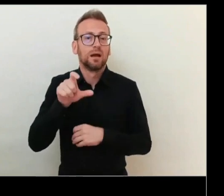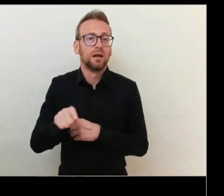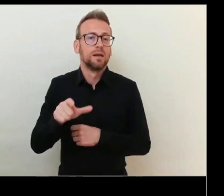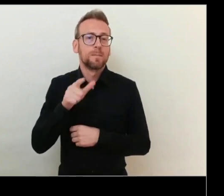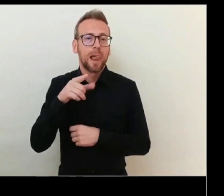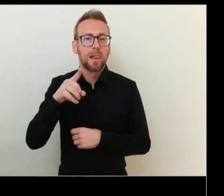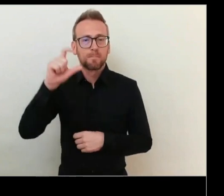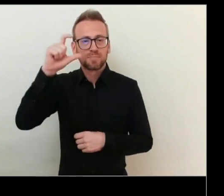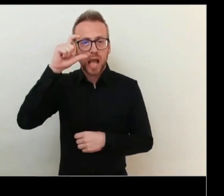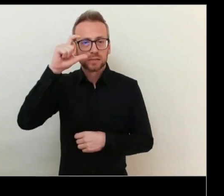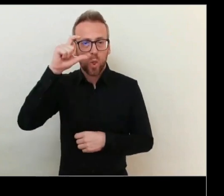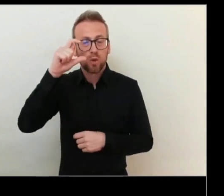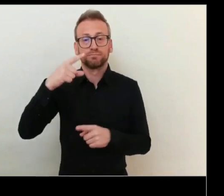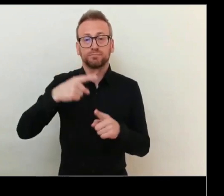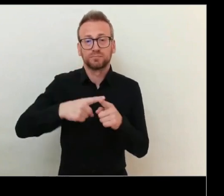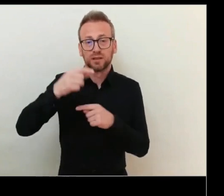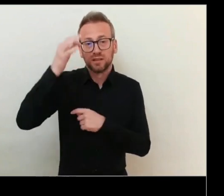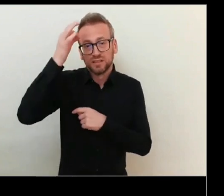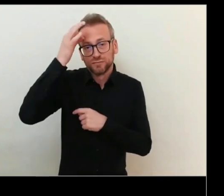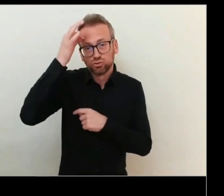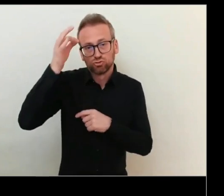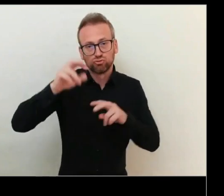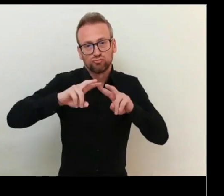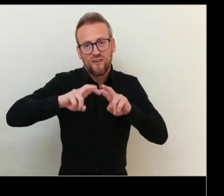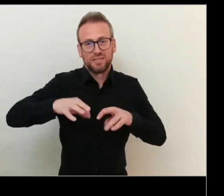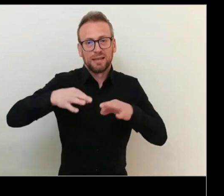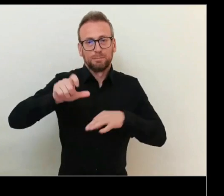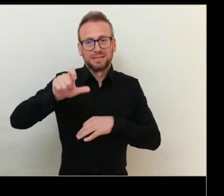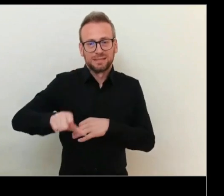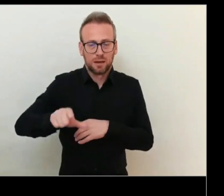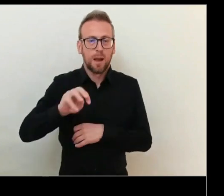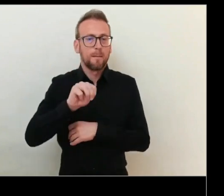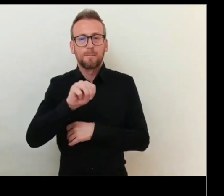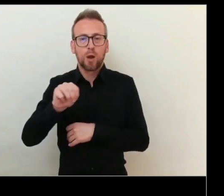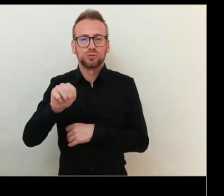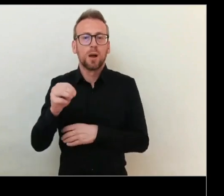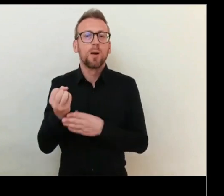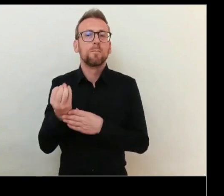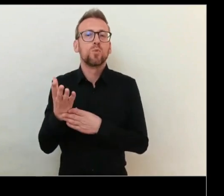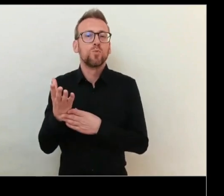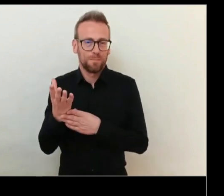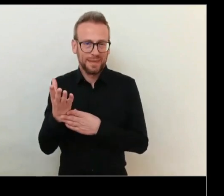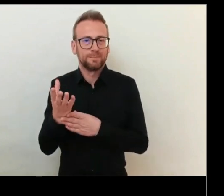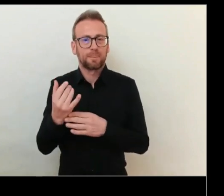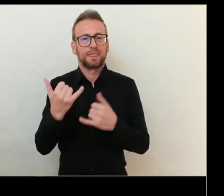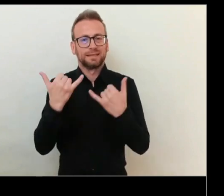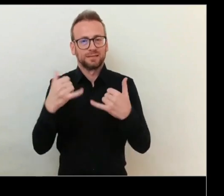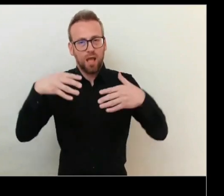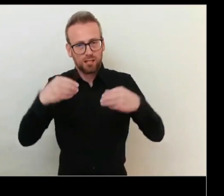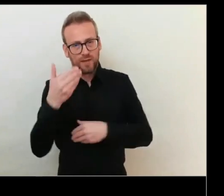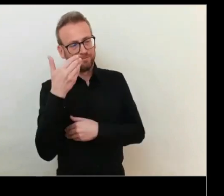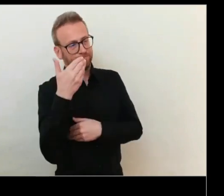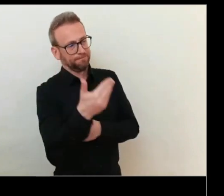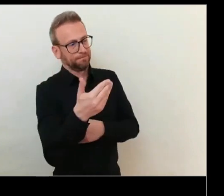bitte. Vielen Dank, meine sehr verehrten Damen und Herren. Ich begrüße Sie ganz herzlich zu unserer heutigen Pressekonferenz nach